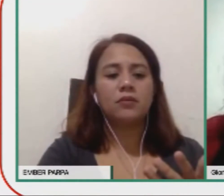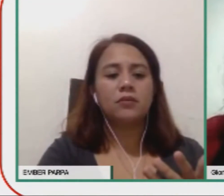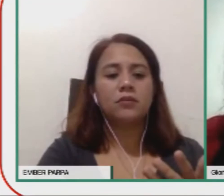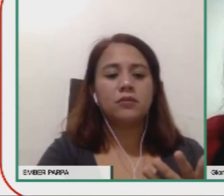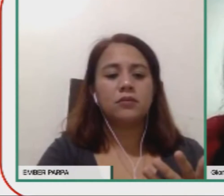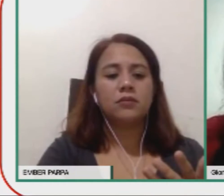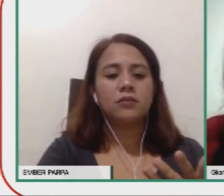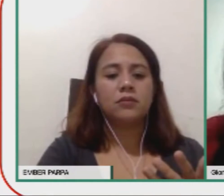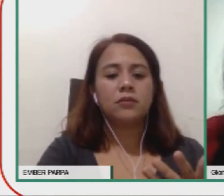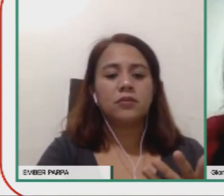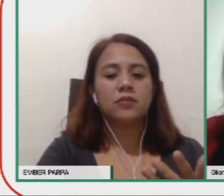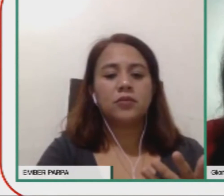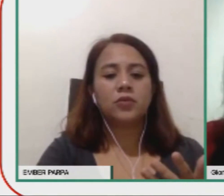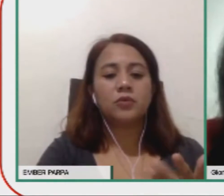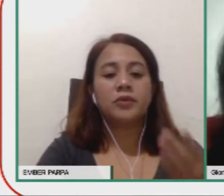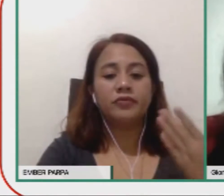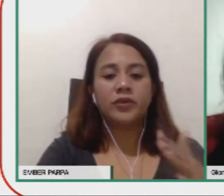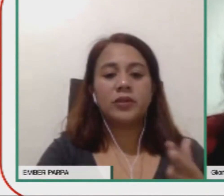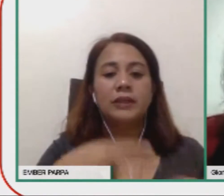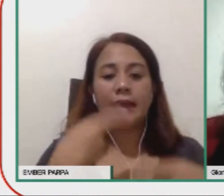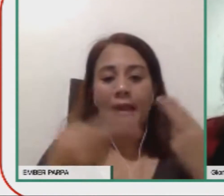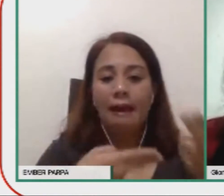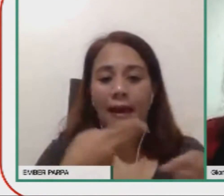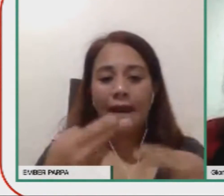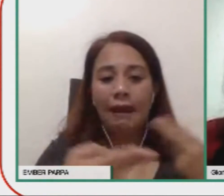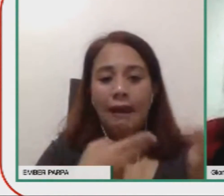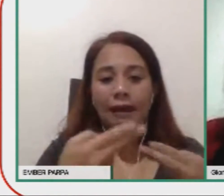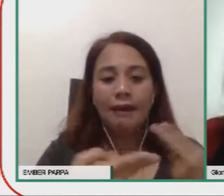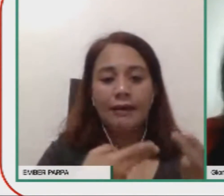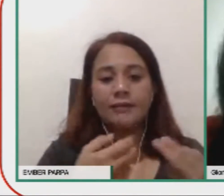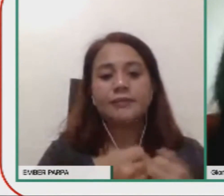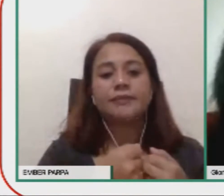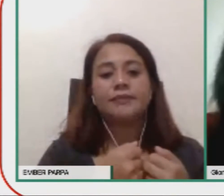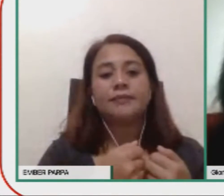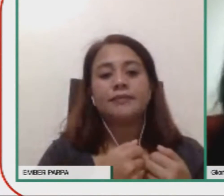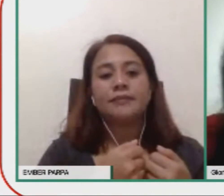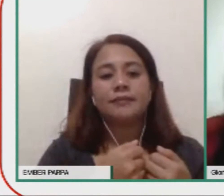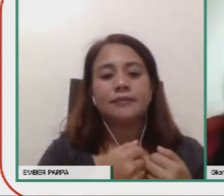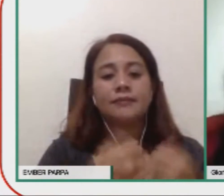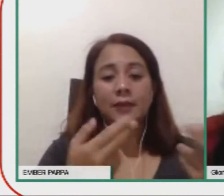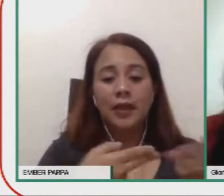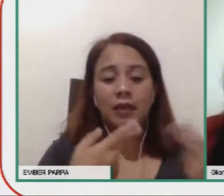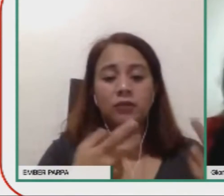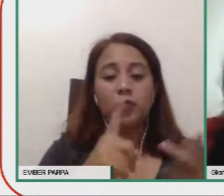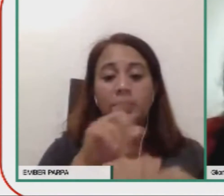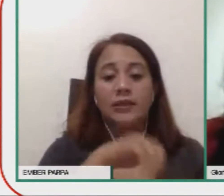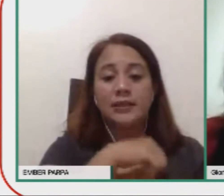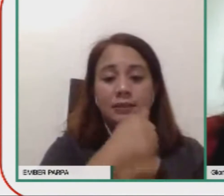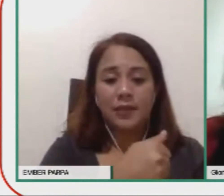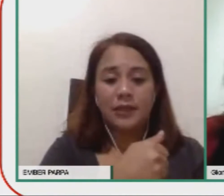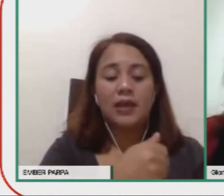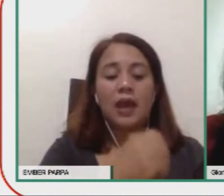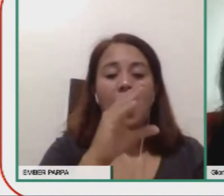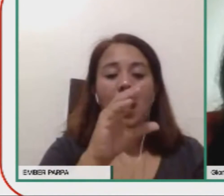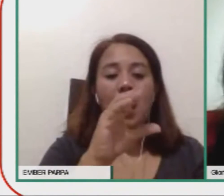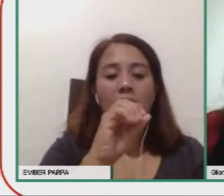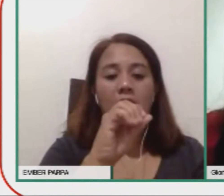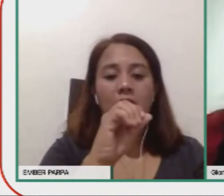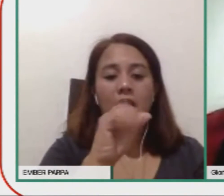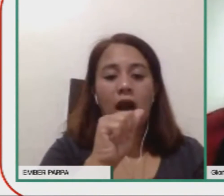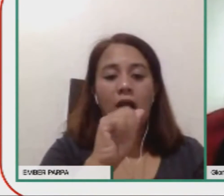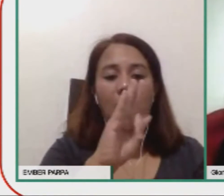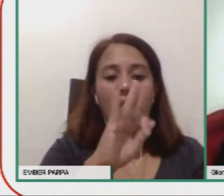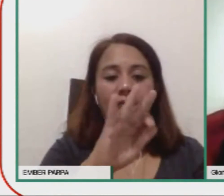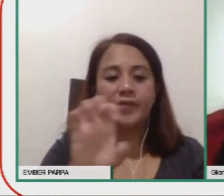She was hired at one of the establishment cafe. So these